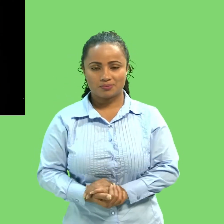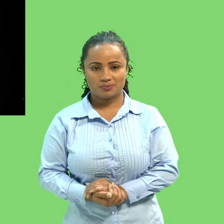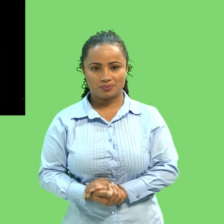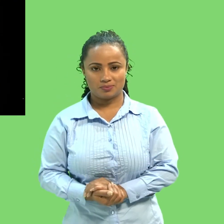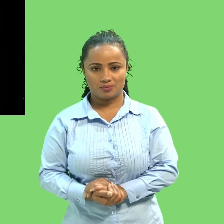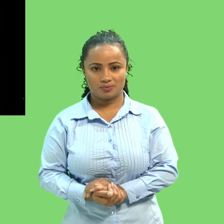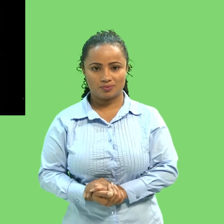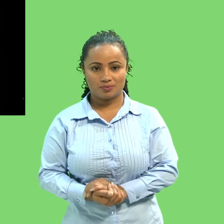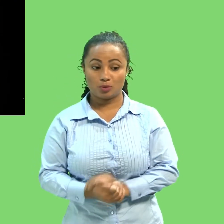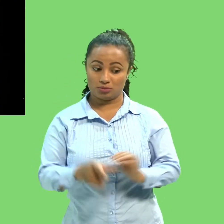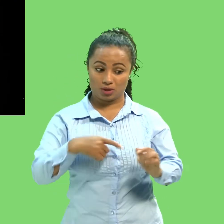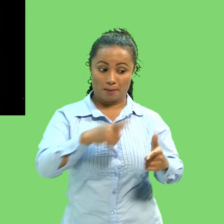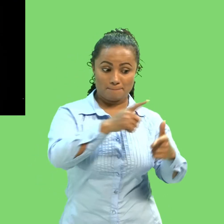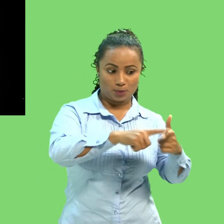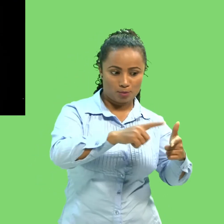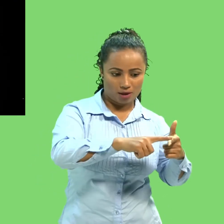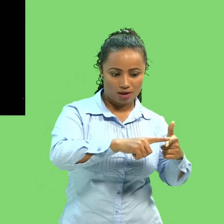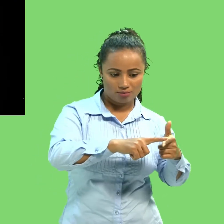versus solução